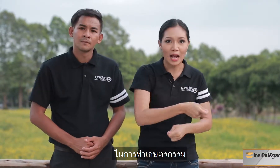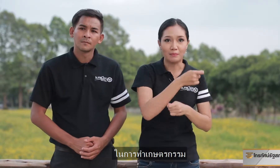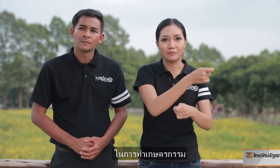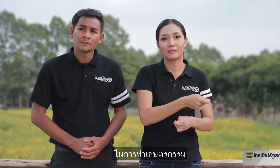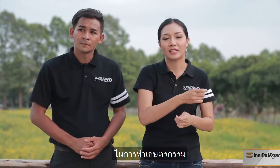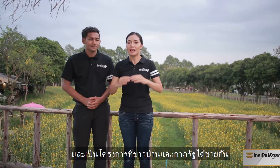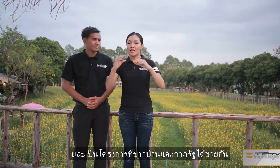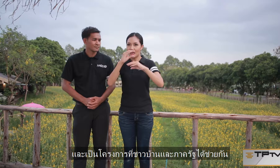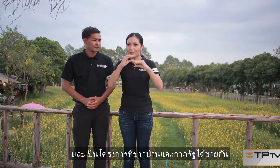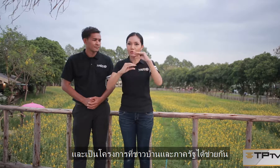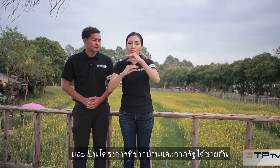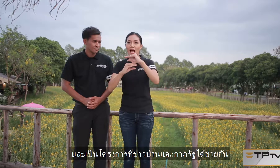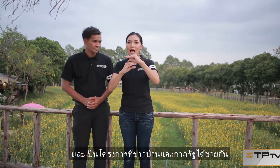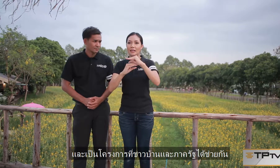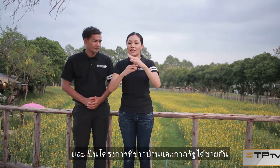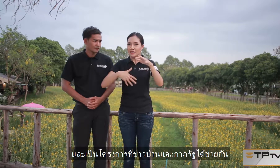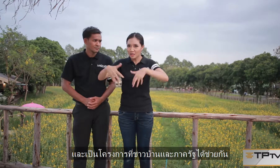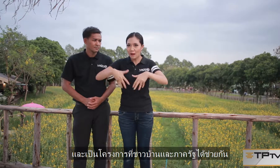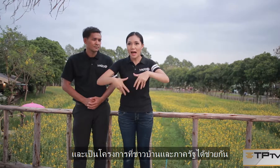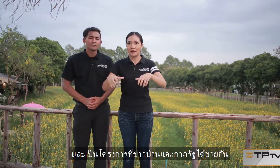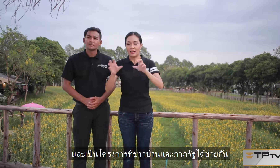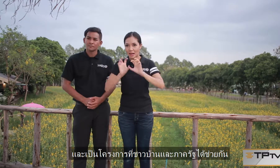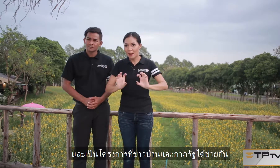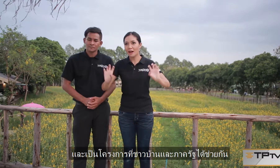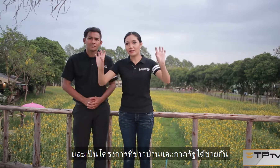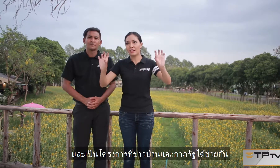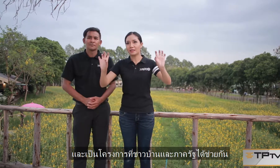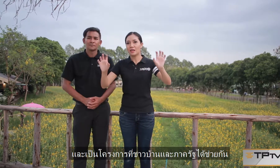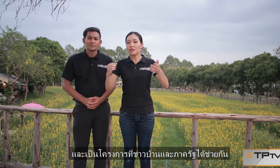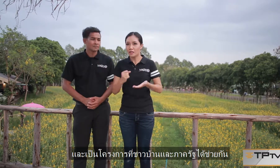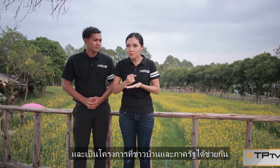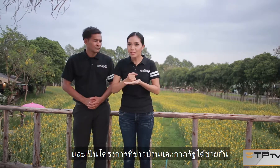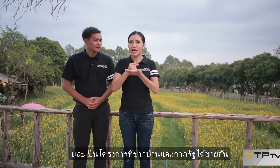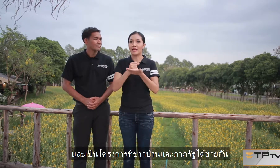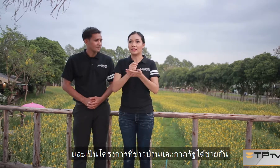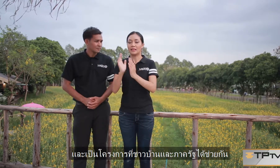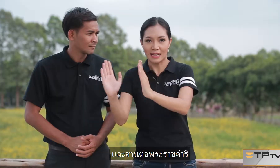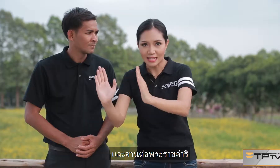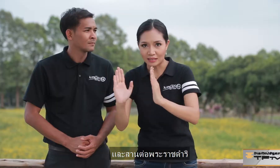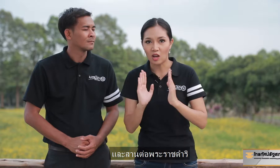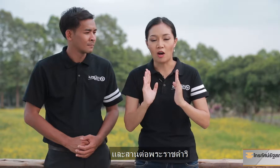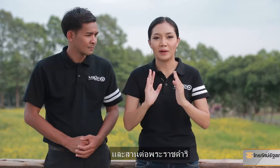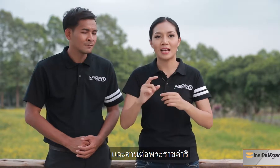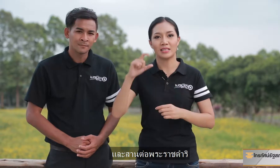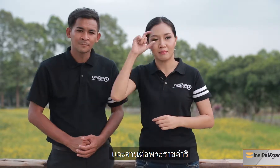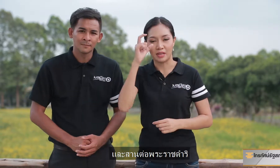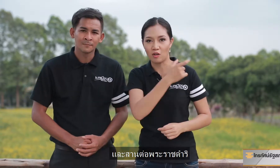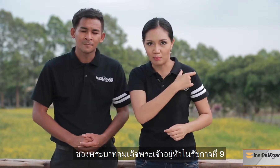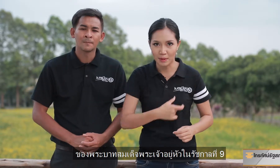รมและเป็นโครงการที่ชาวบ้านและภาครัฐได้ช่วยกันและสานต่อพระราชดำริของพระบาทสมเ